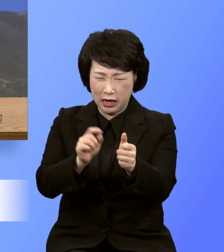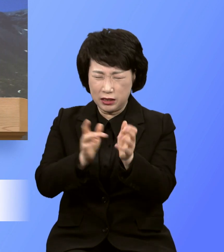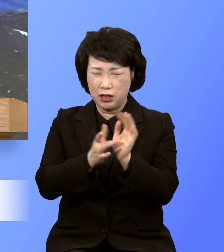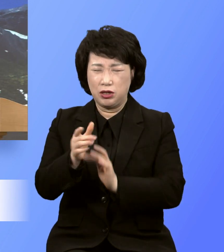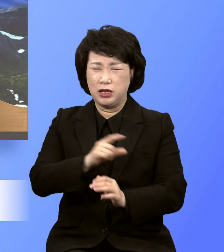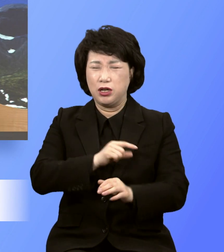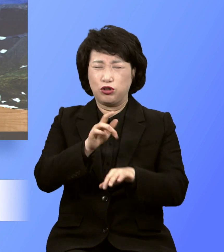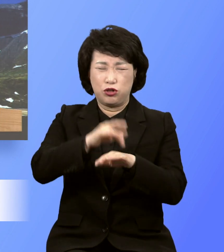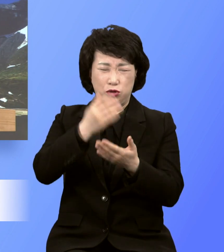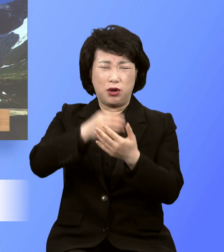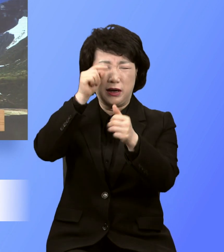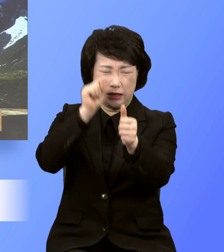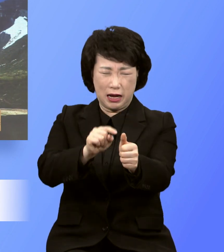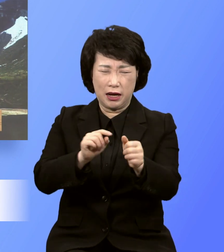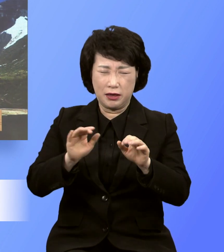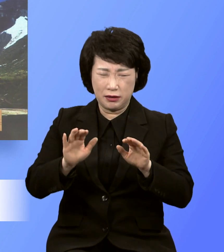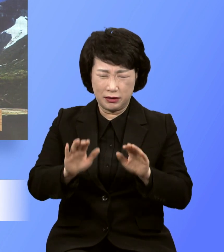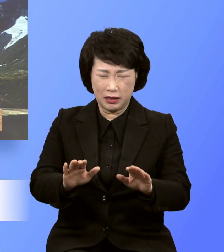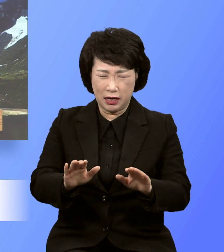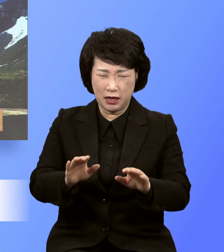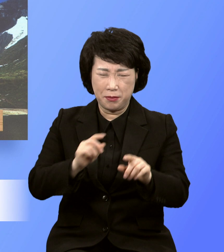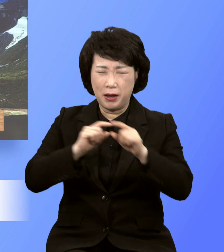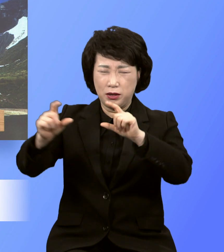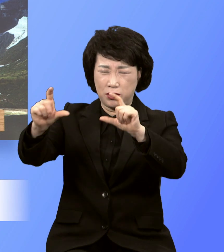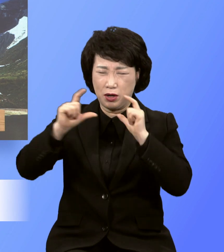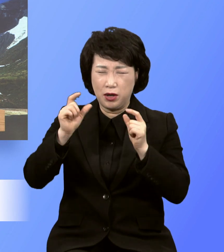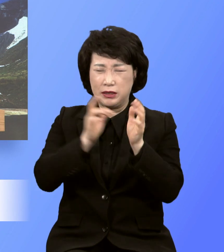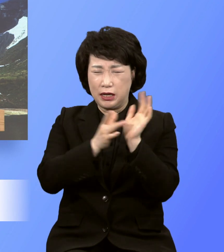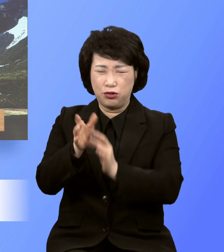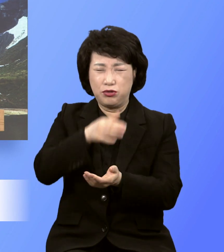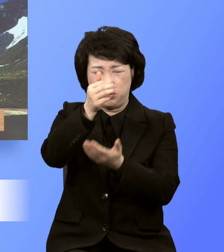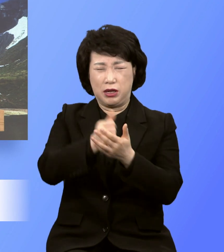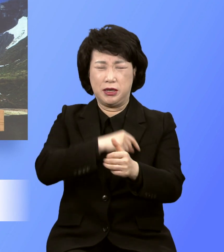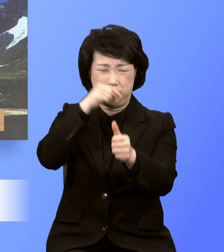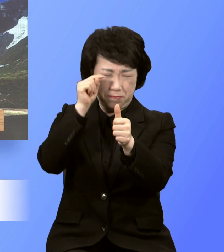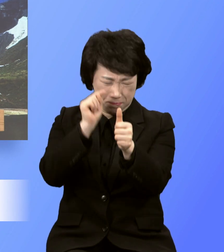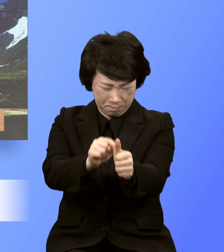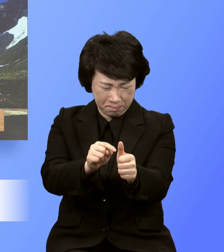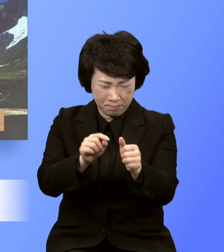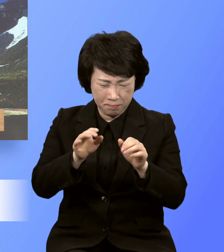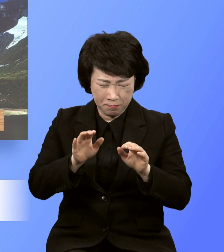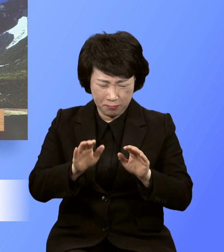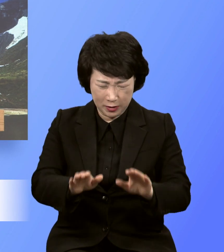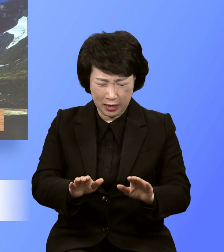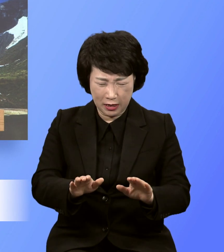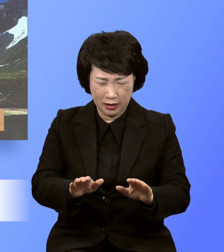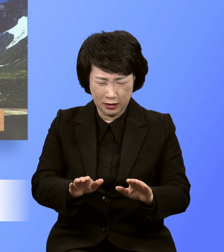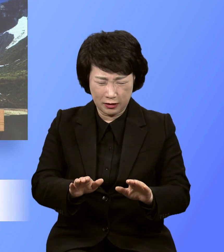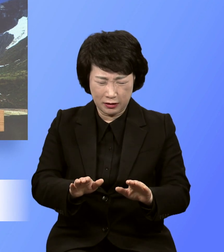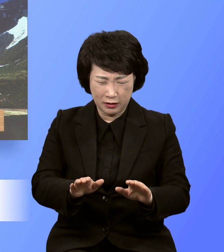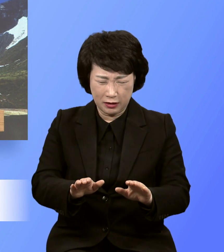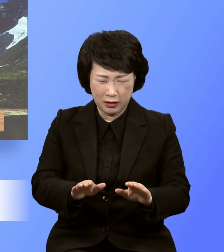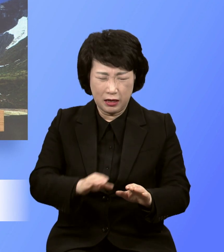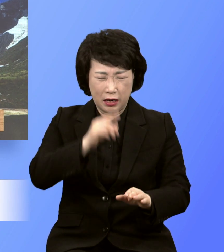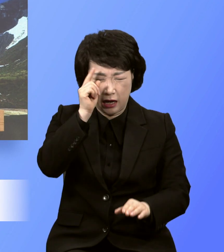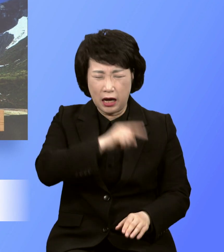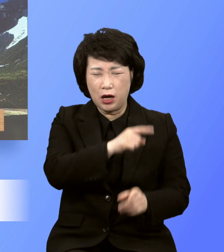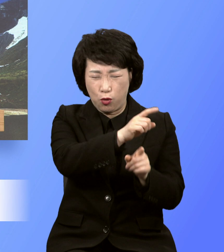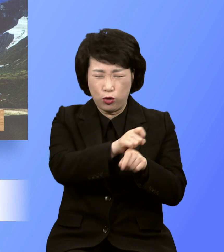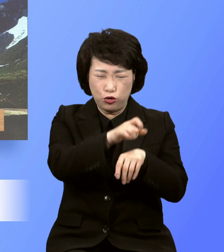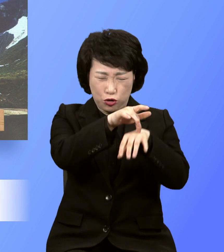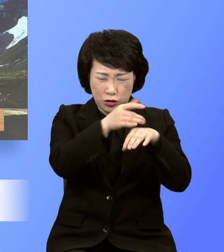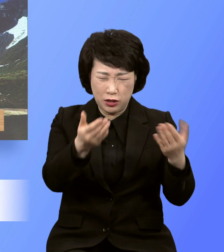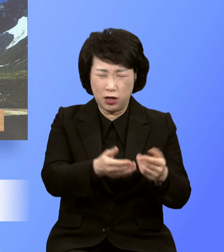내 이름으로 귀신 쫓아내라 말씀하신 예수 그리스도의 이름으로 엄히 명령하노니 마귀